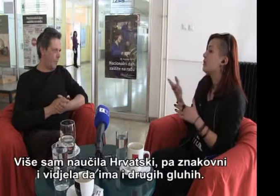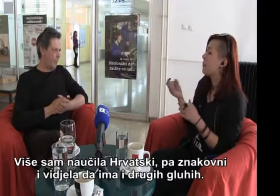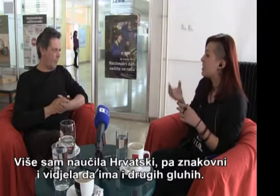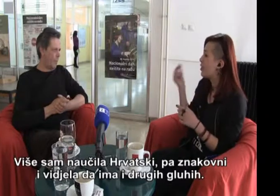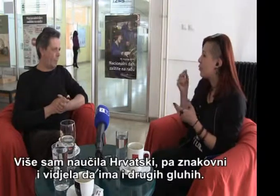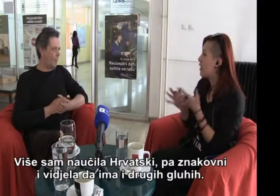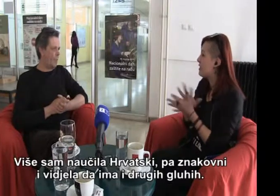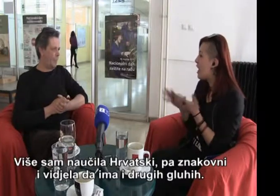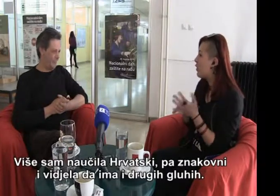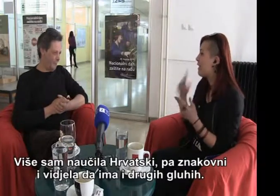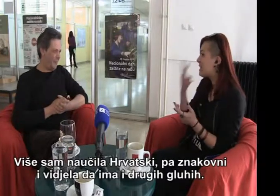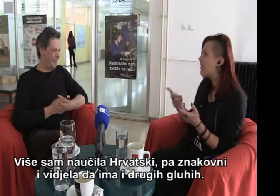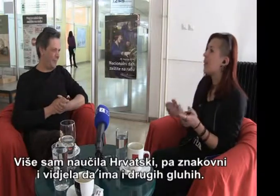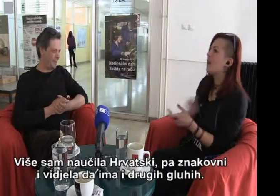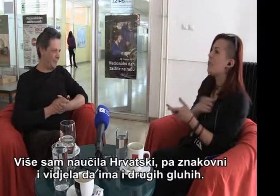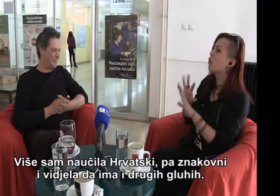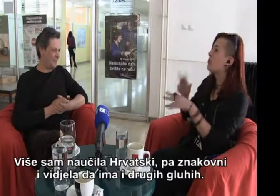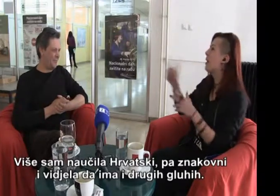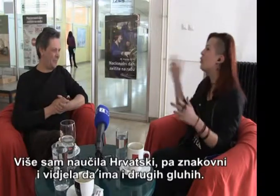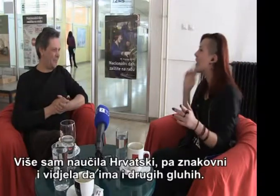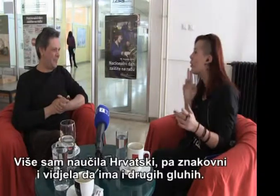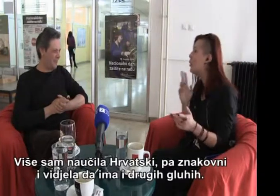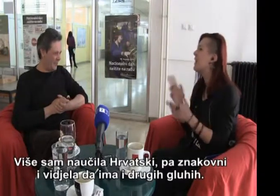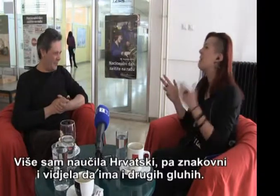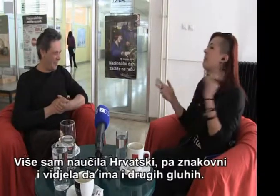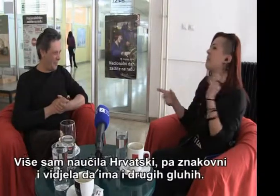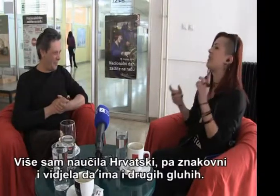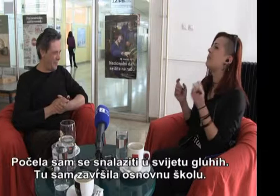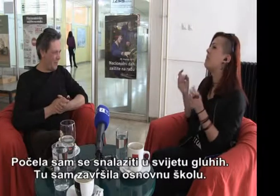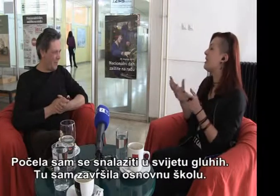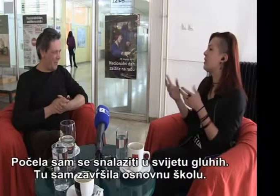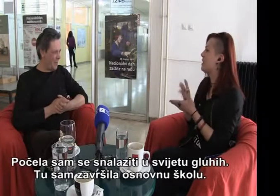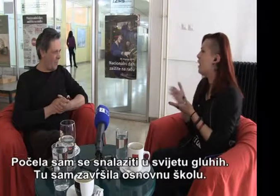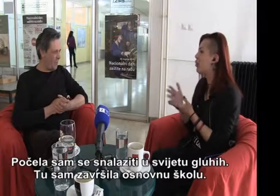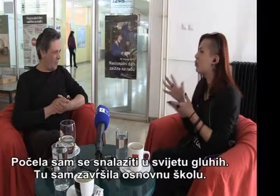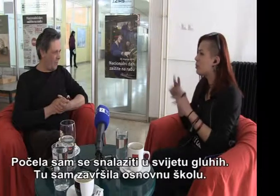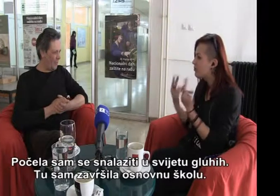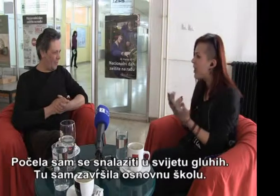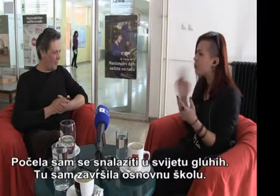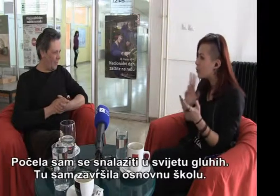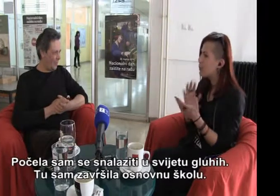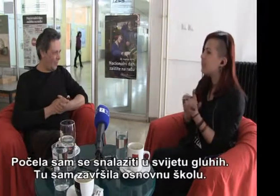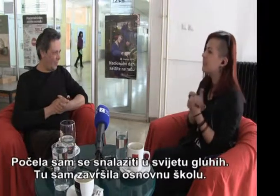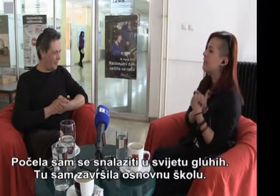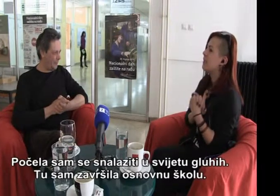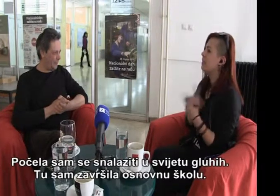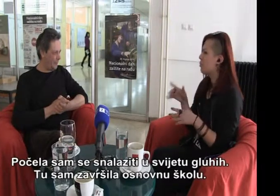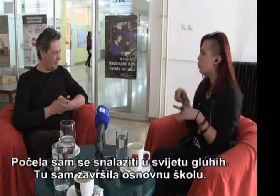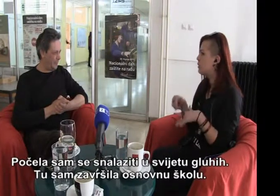sam preto naučila znakom, nego sam vidjela napokon imaju drugi grupi. Pa sam se preto znakla u tom svijetu grupi. I tu sam